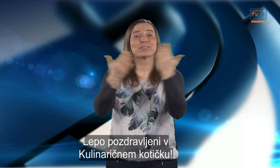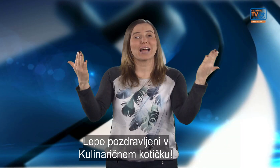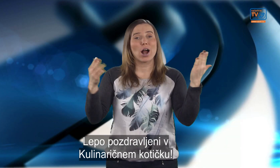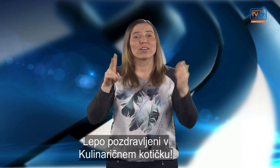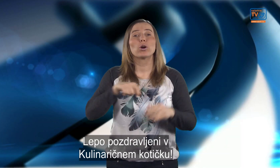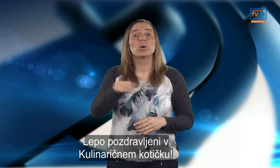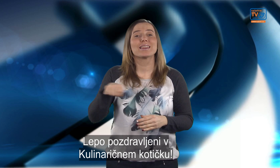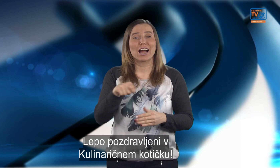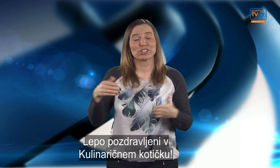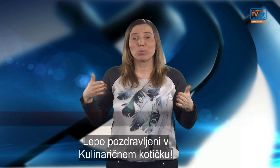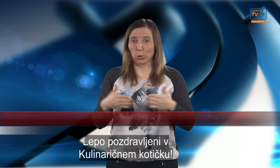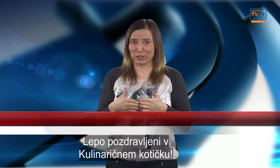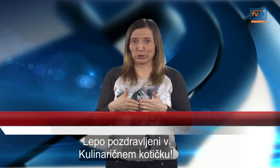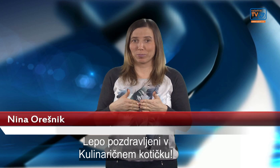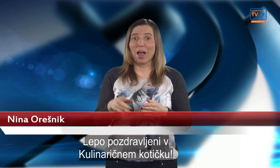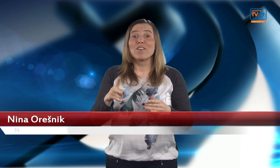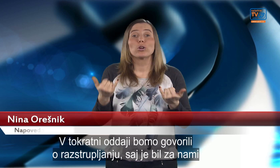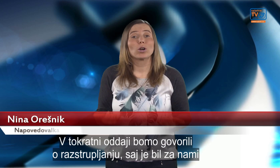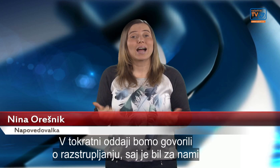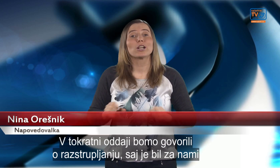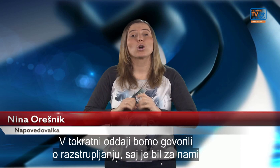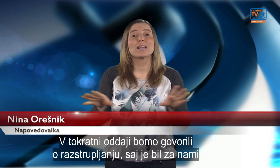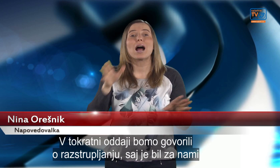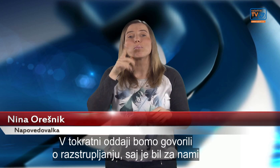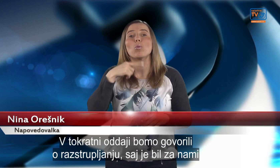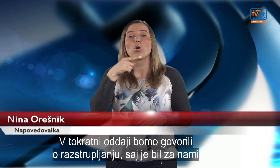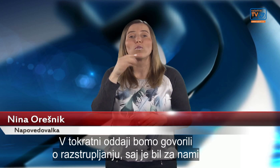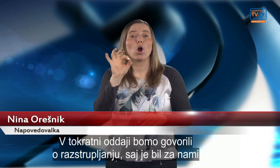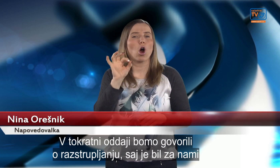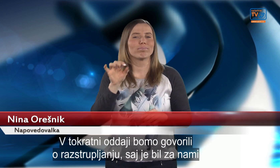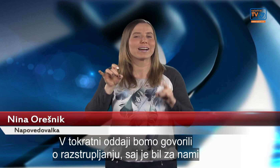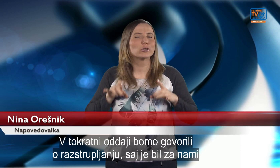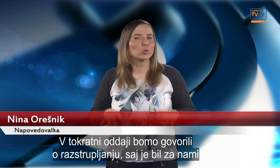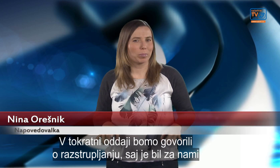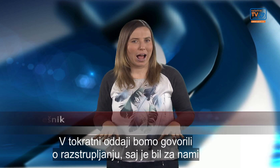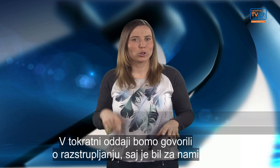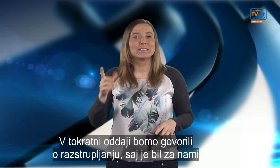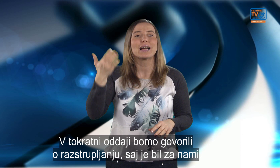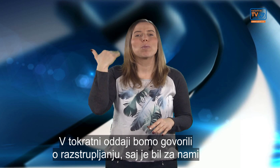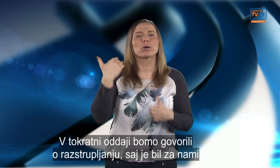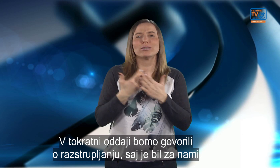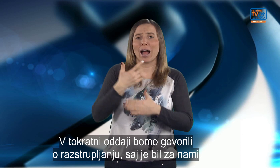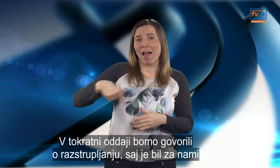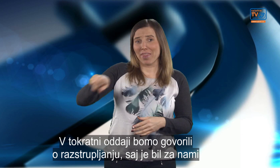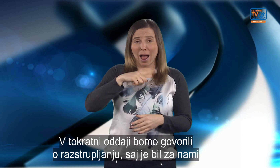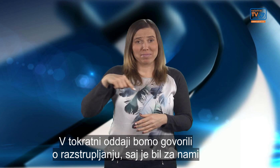Lepo pozdravljeni v kulinaričnem kotičku. V tokratni oddaji bomo govorili o razstrupljanju, saj je bil za nami